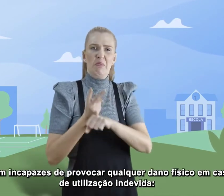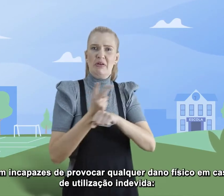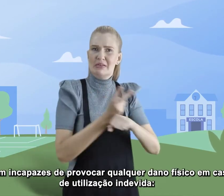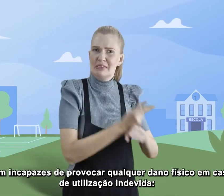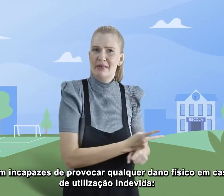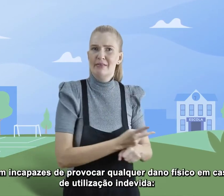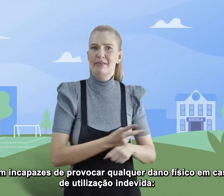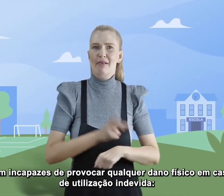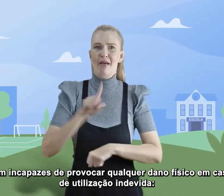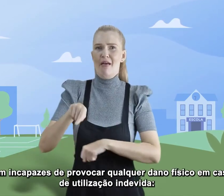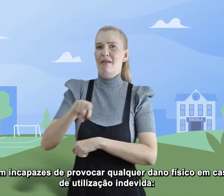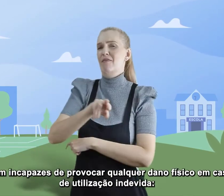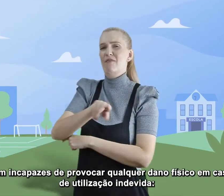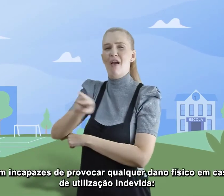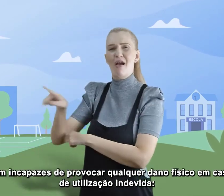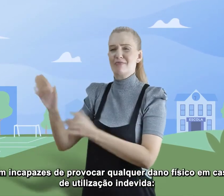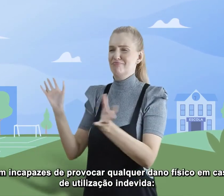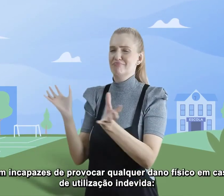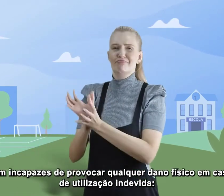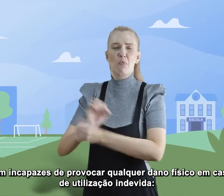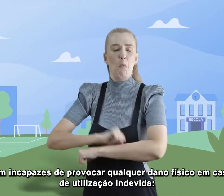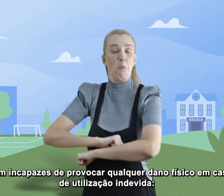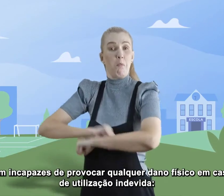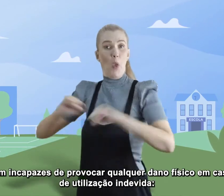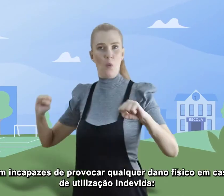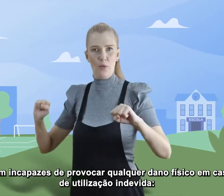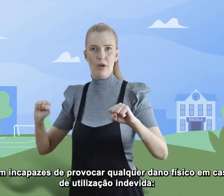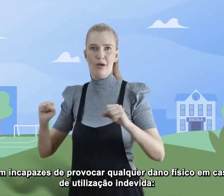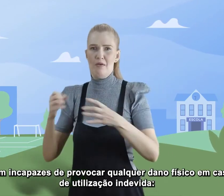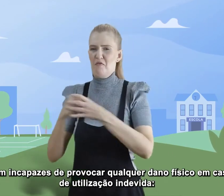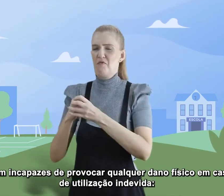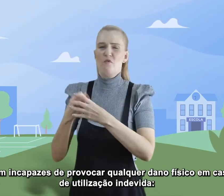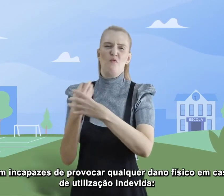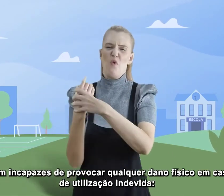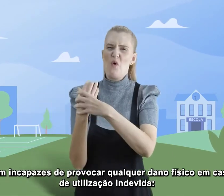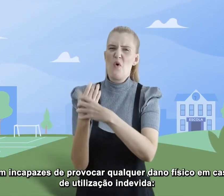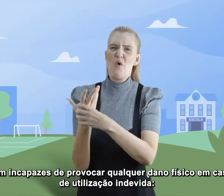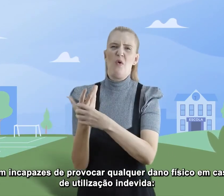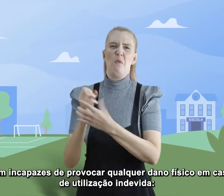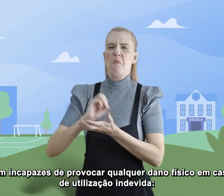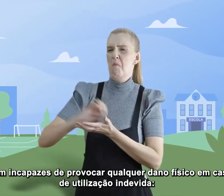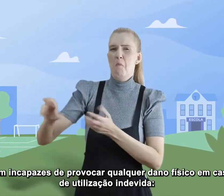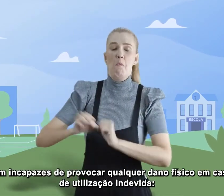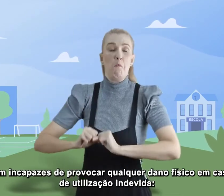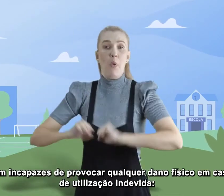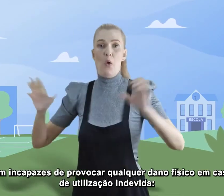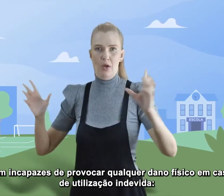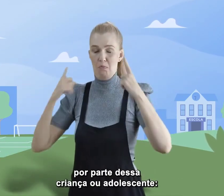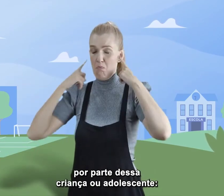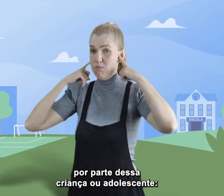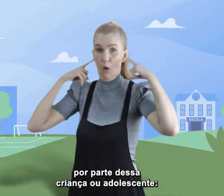sejam incapazes de provocar qualquer dano físico em caso de utilização indevida por